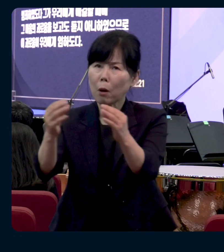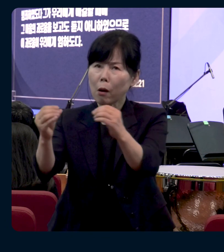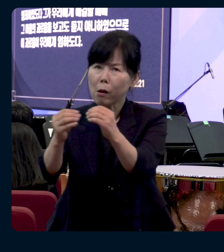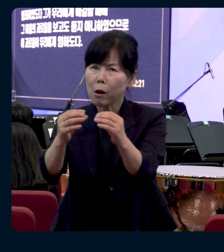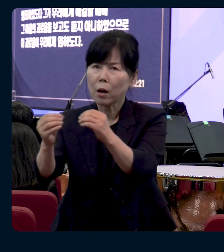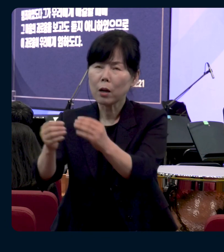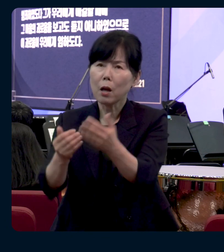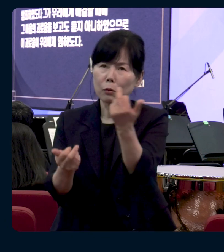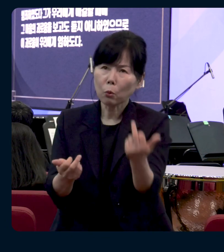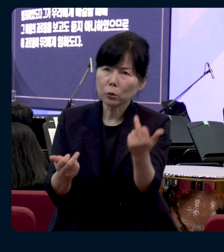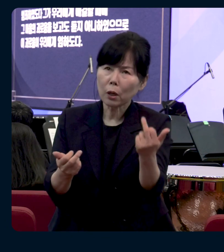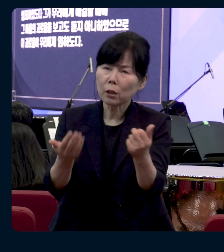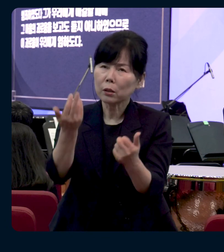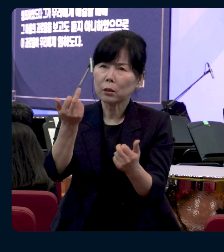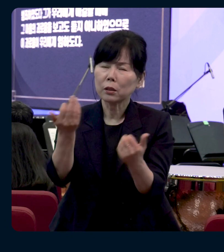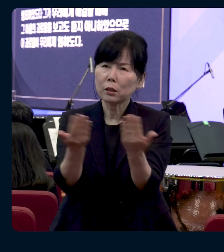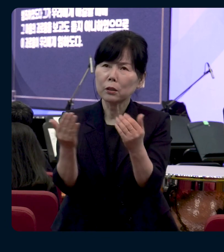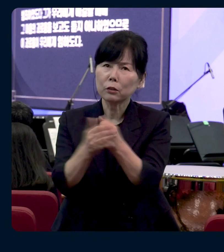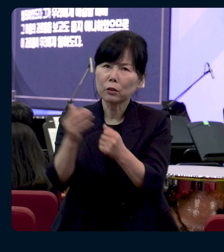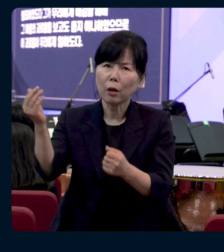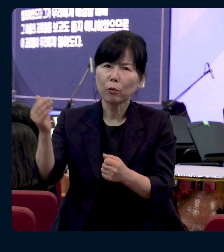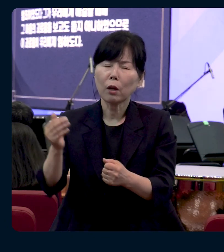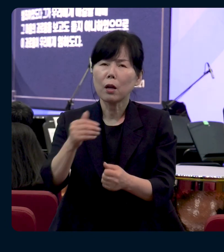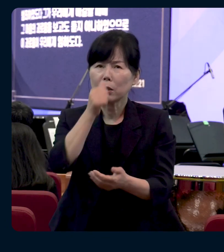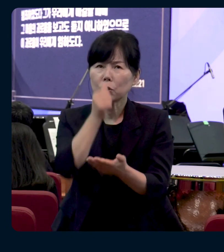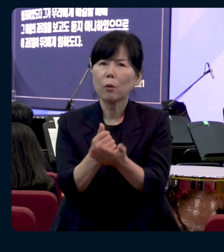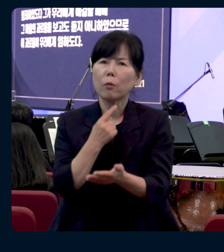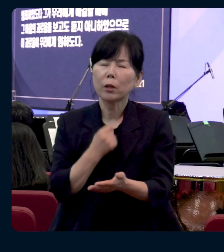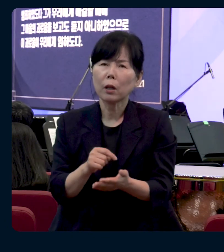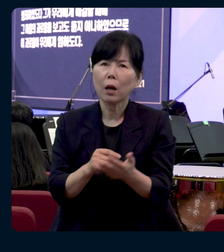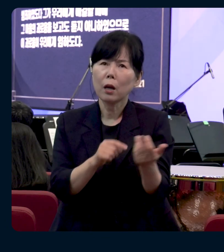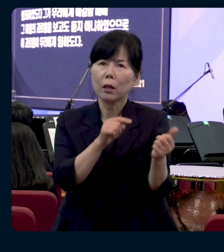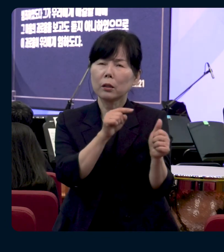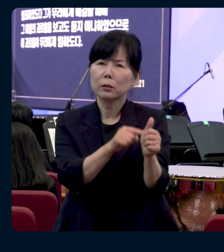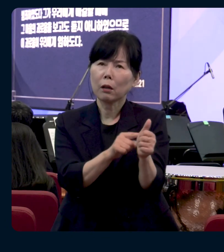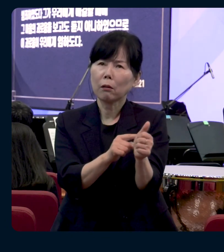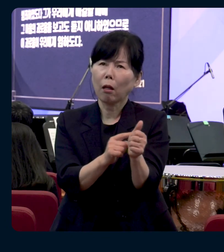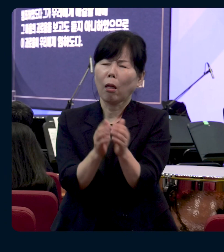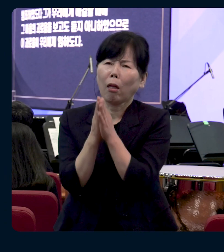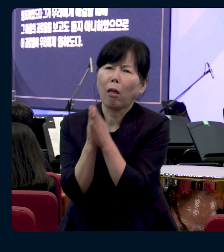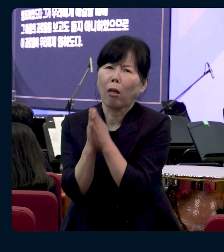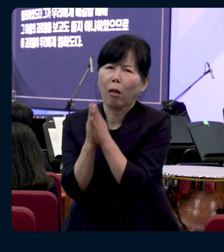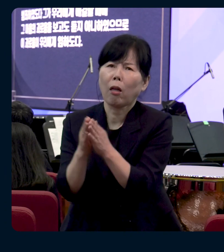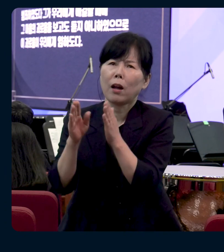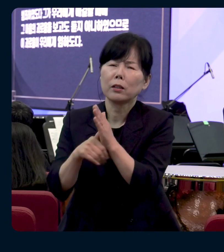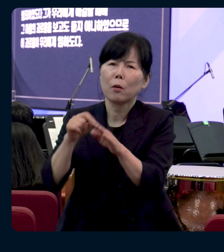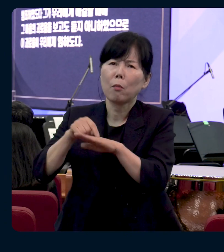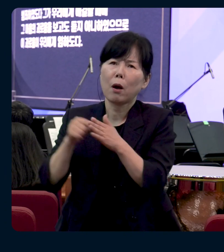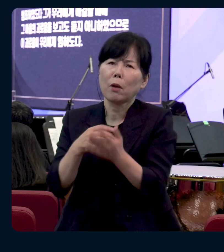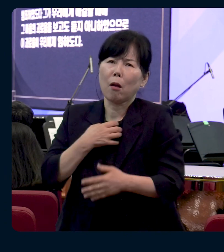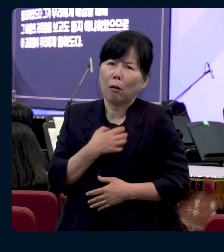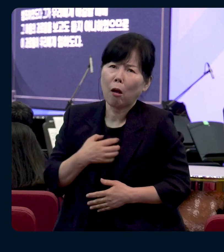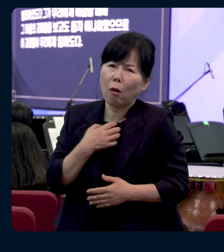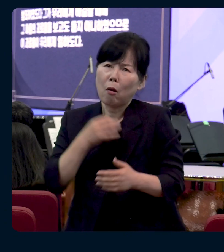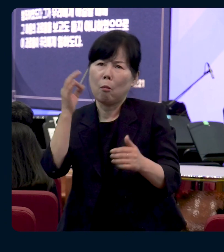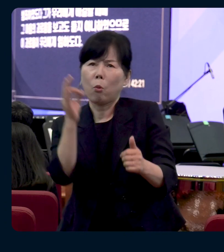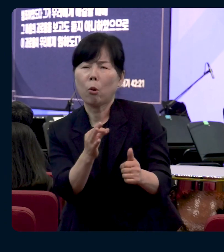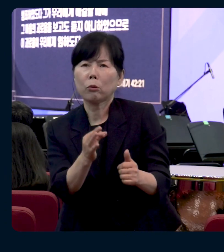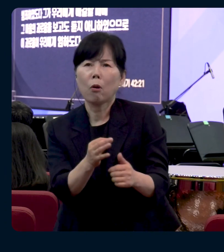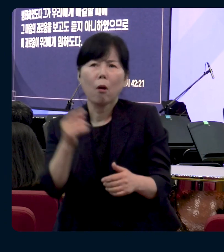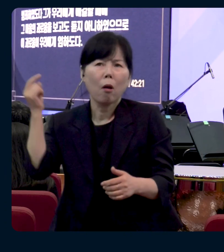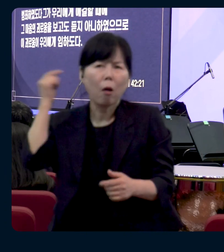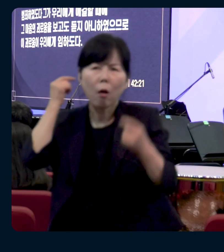우리가 아우의 일로 말미암아 범죄하였도다. 그가 우리에게 애걸할 때에 그 마음의 괴로움을 보고도